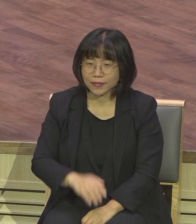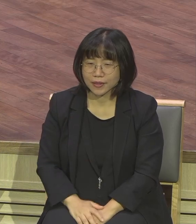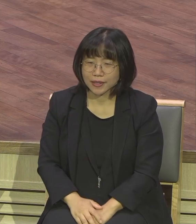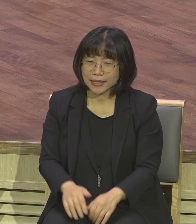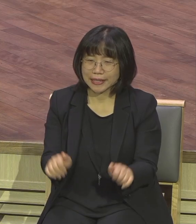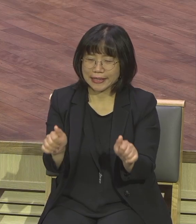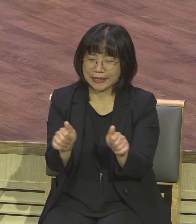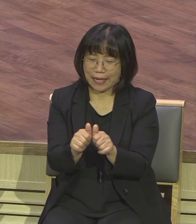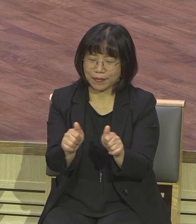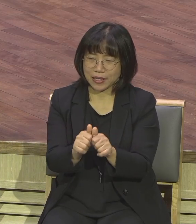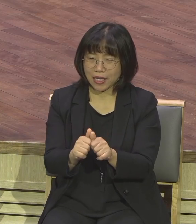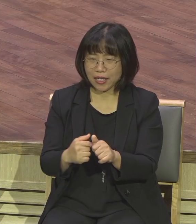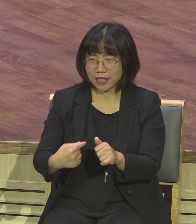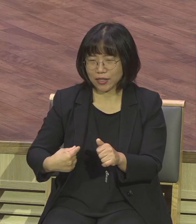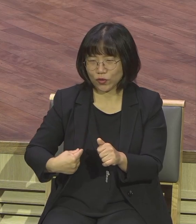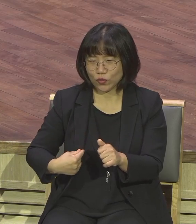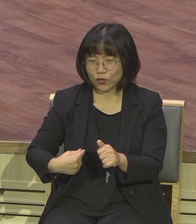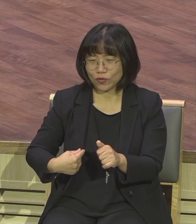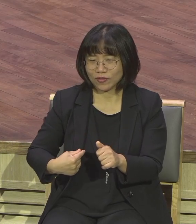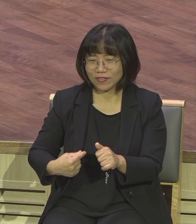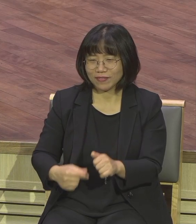남자의 젖꼭지예요.